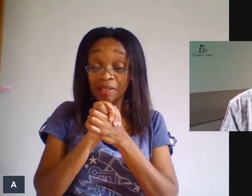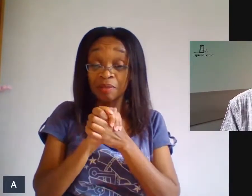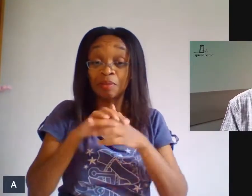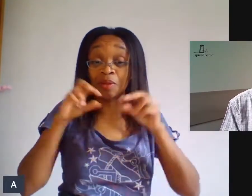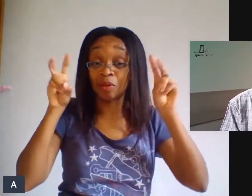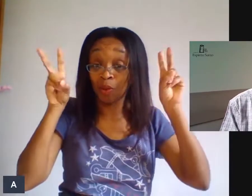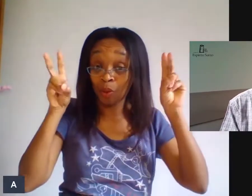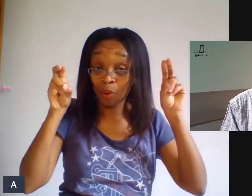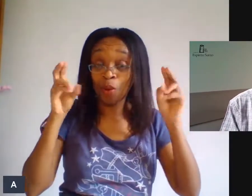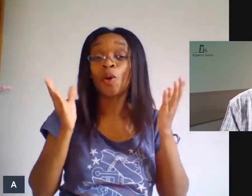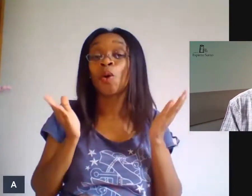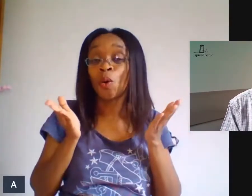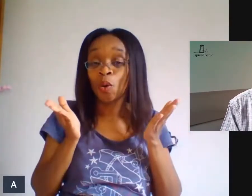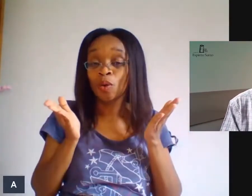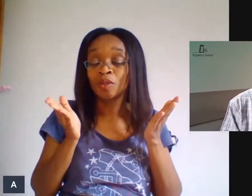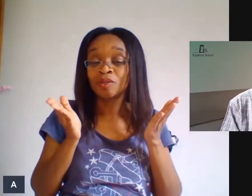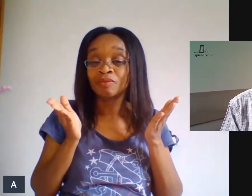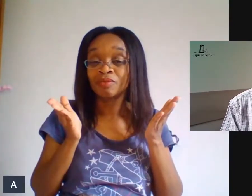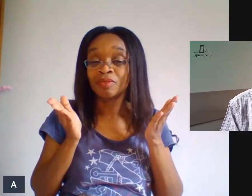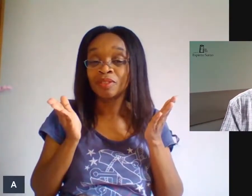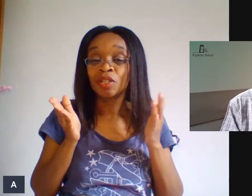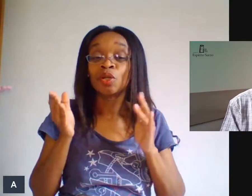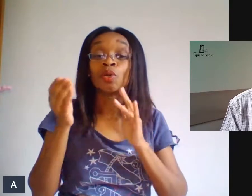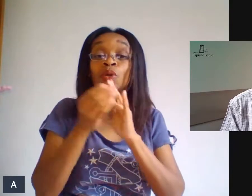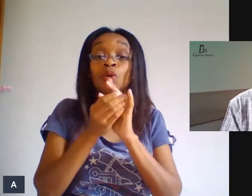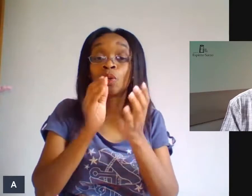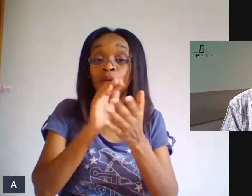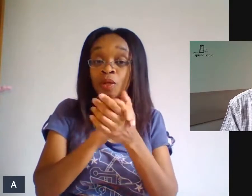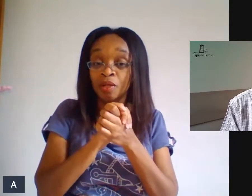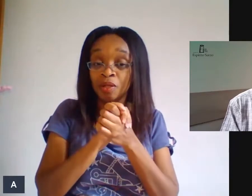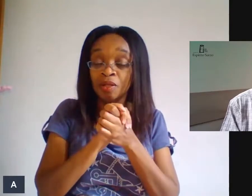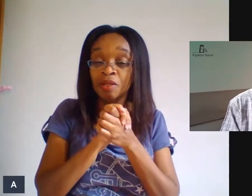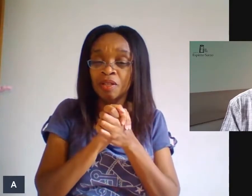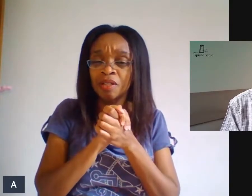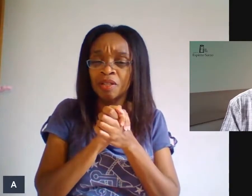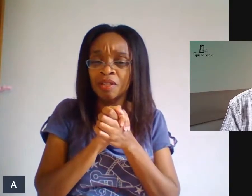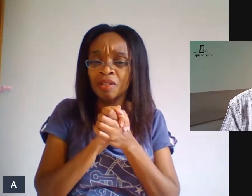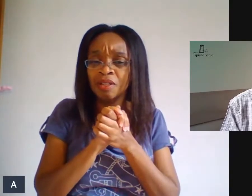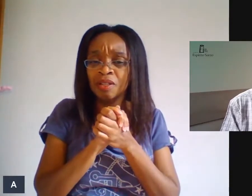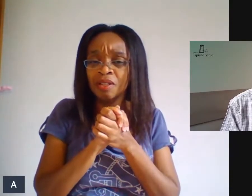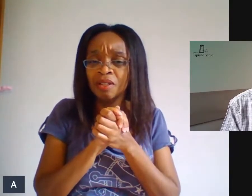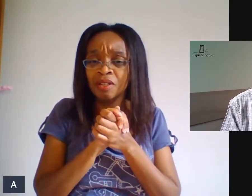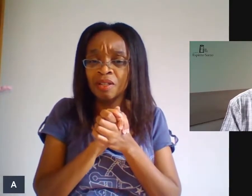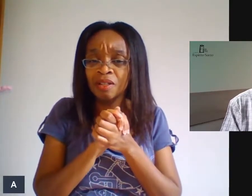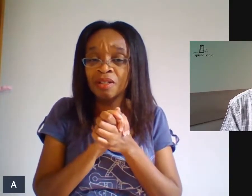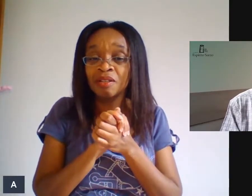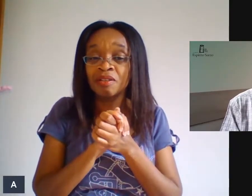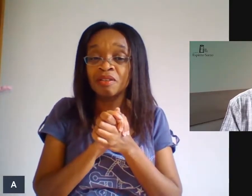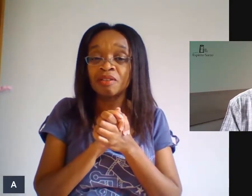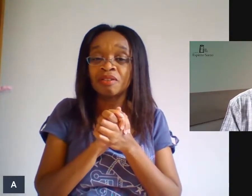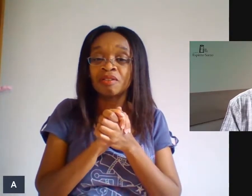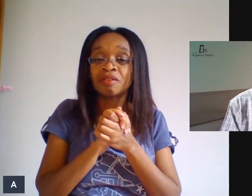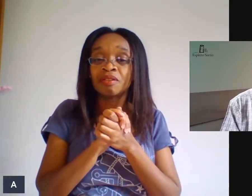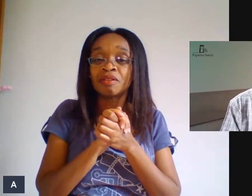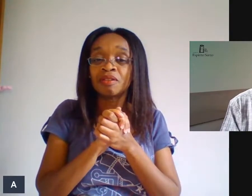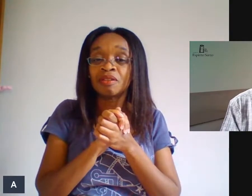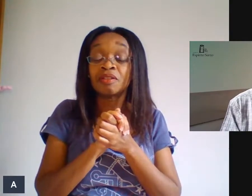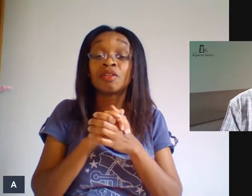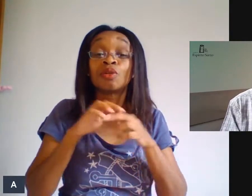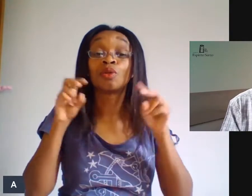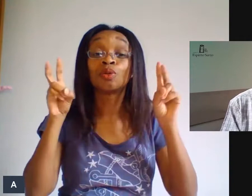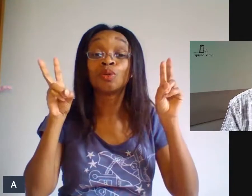hoje, ele deveria ser incluído também como exemplo no tema